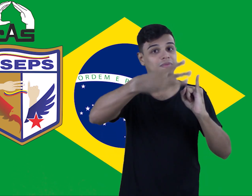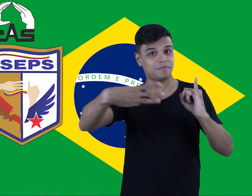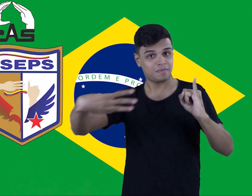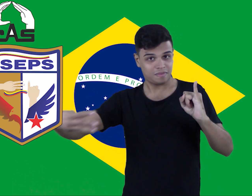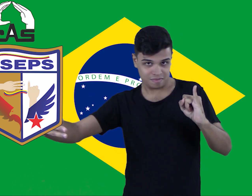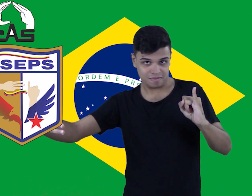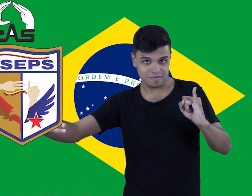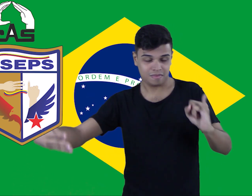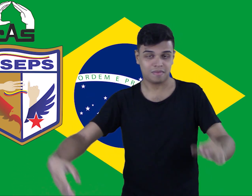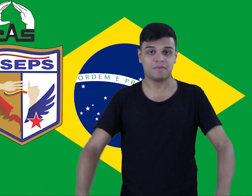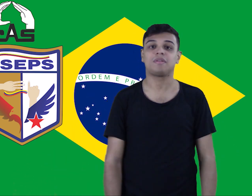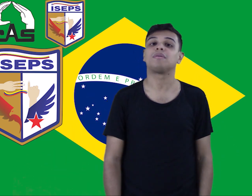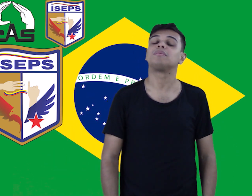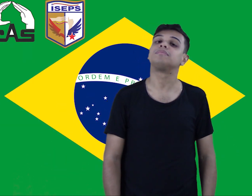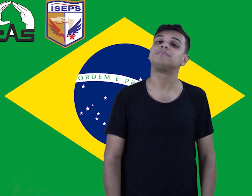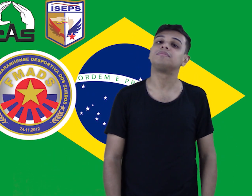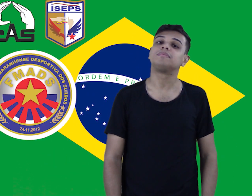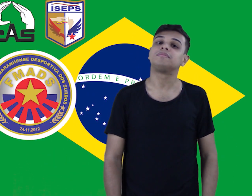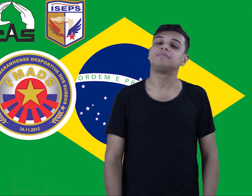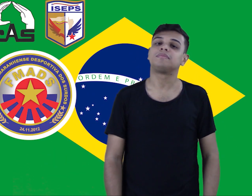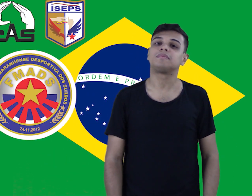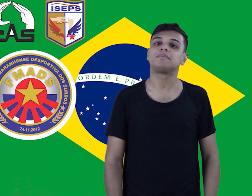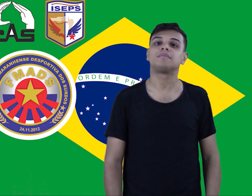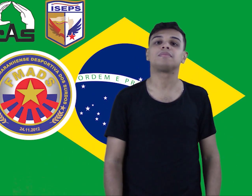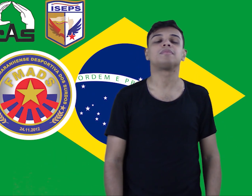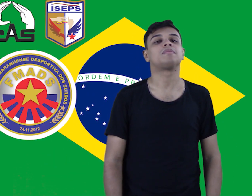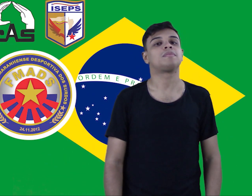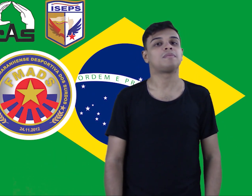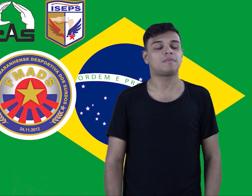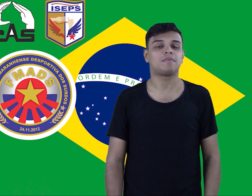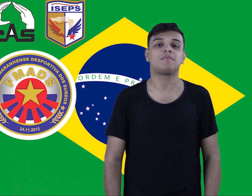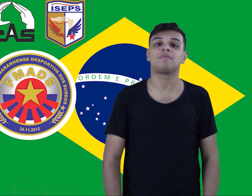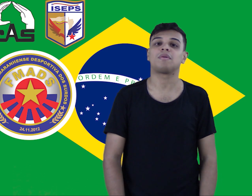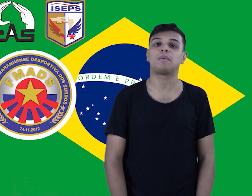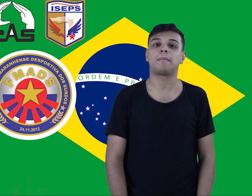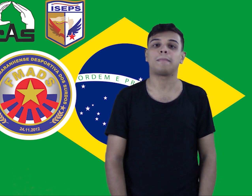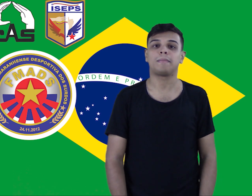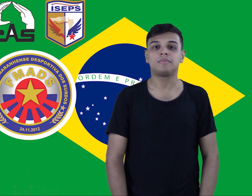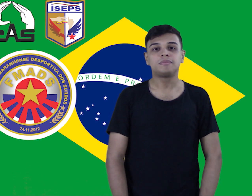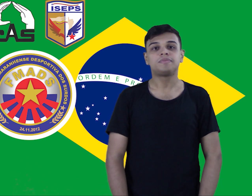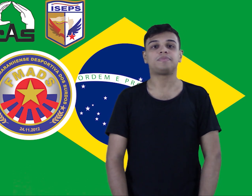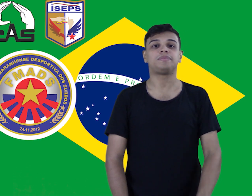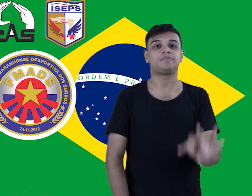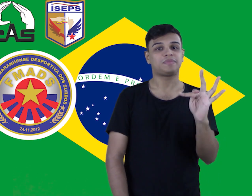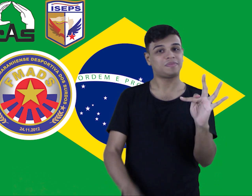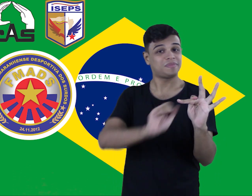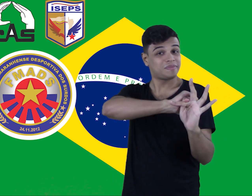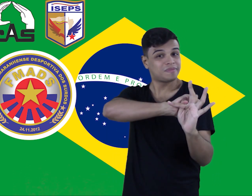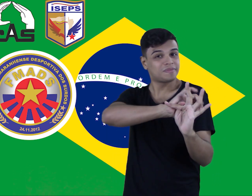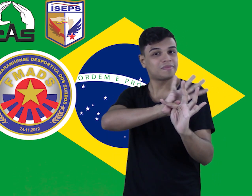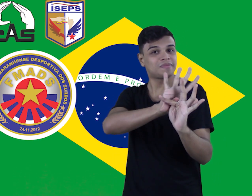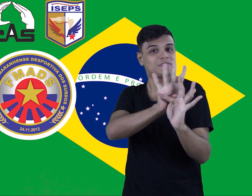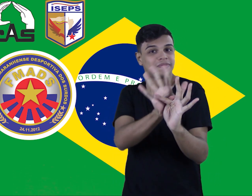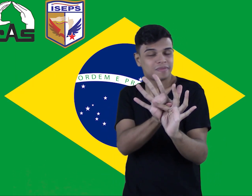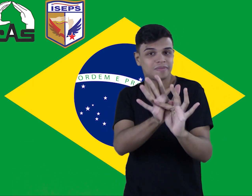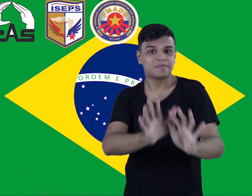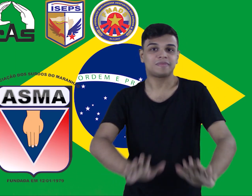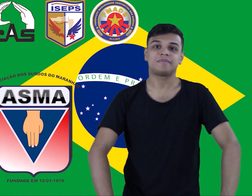Educacional Profissionalizante dos Surdos do Norte do Maranhão, ISEPS, a Federação Maranhense Desportivas dos Surdos,